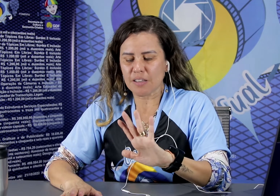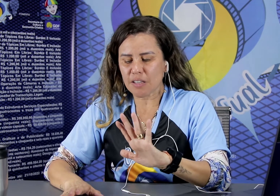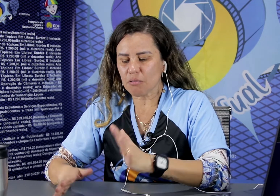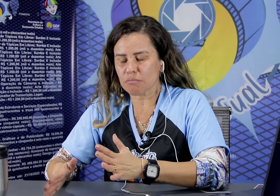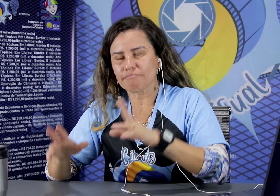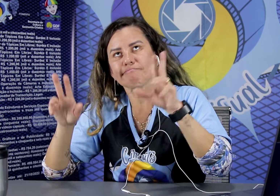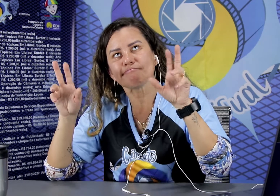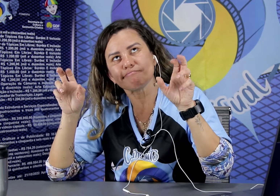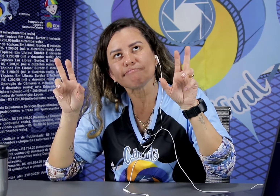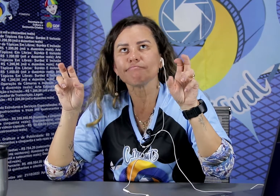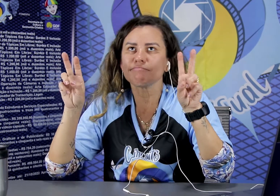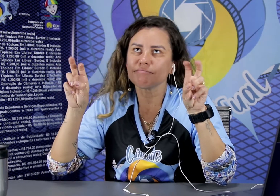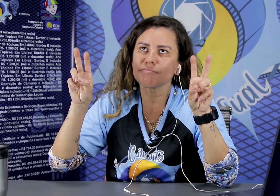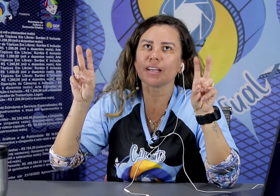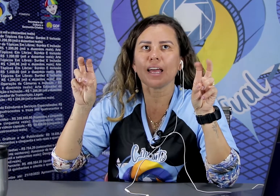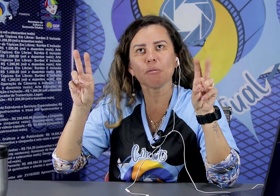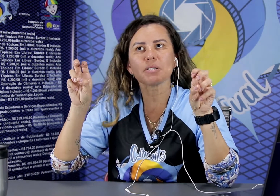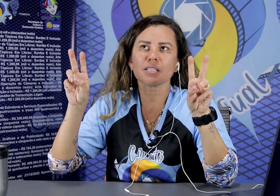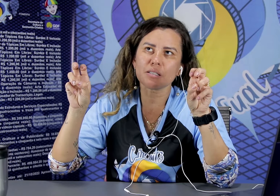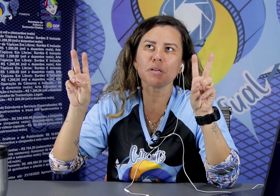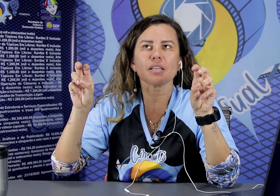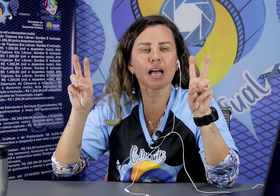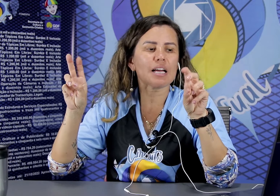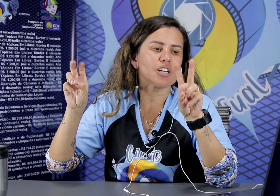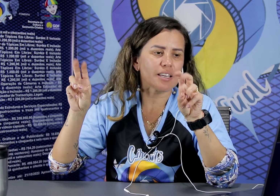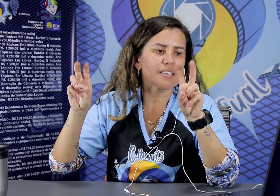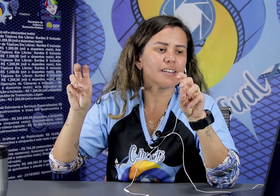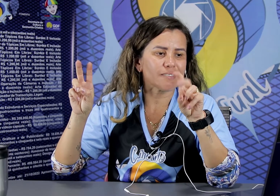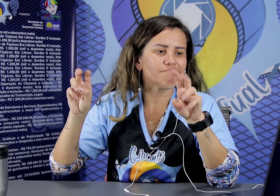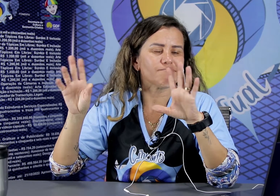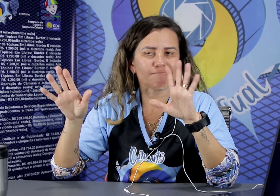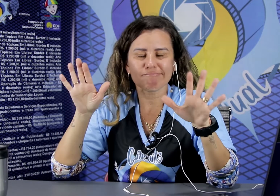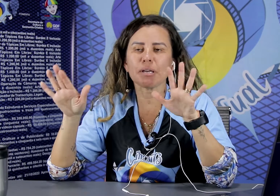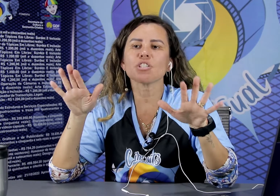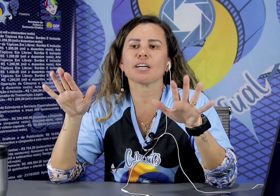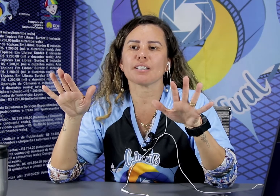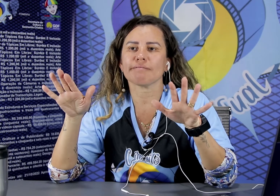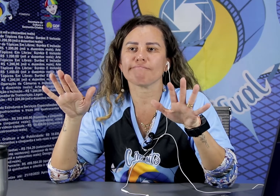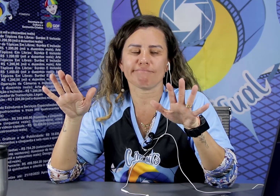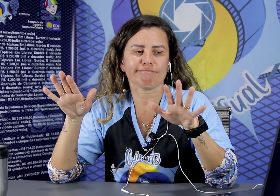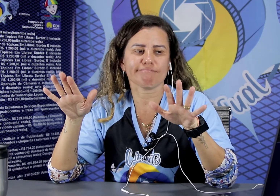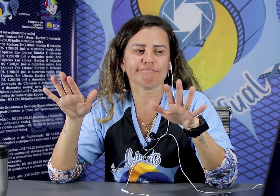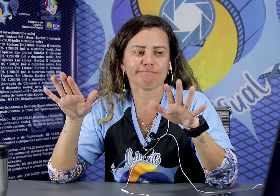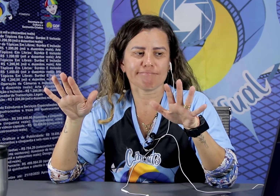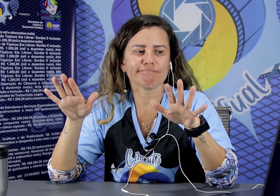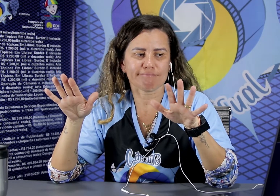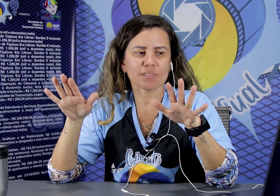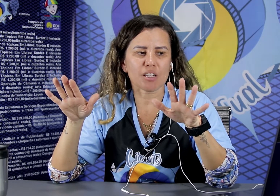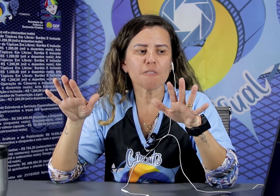Então, é uma acessibilidade ainda mediana, entendeu?